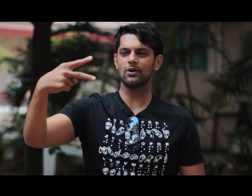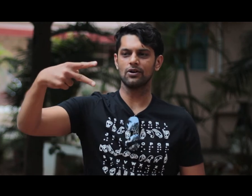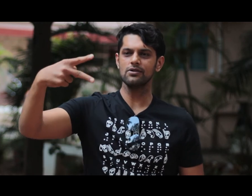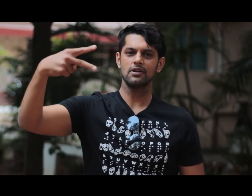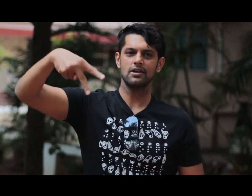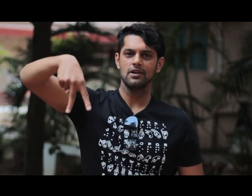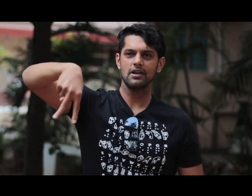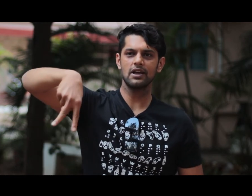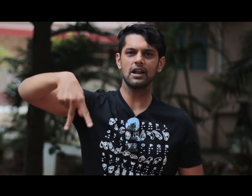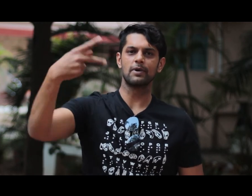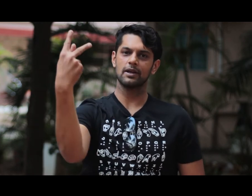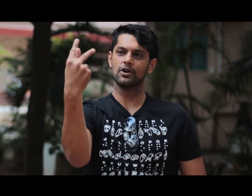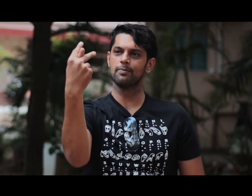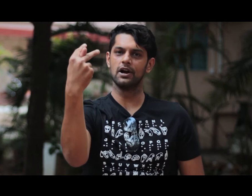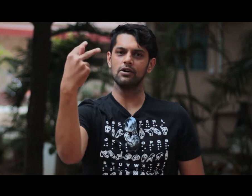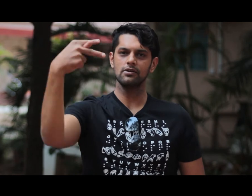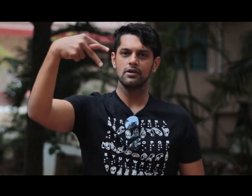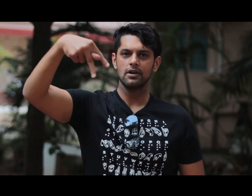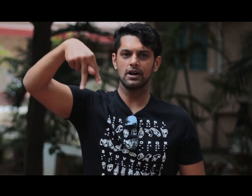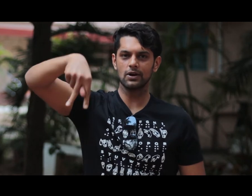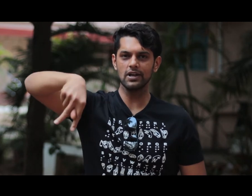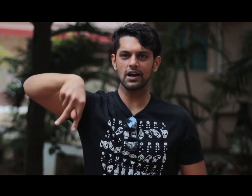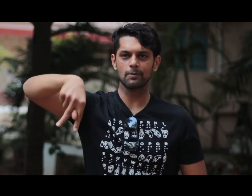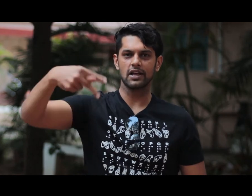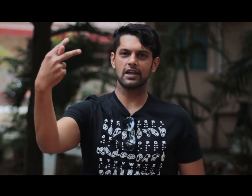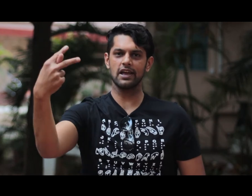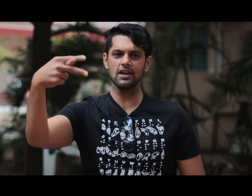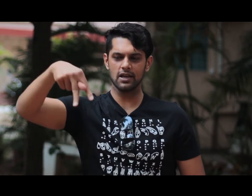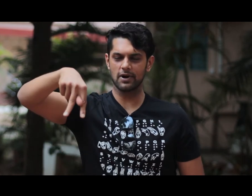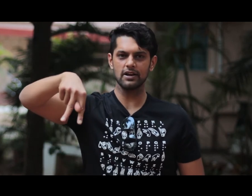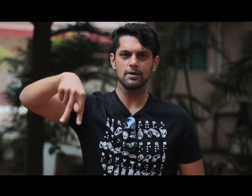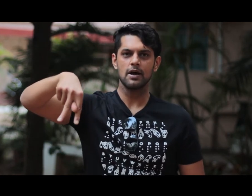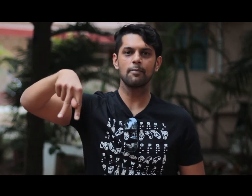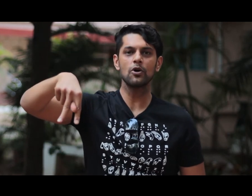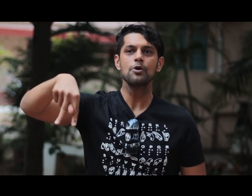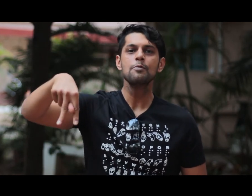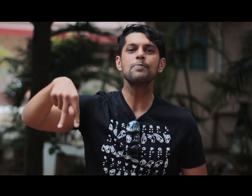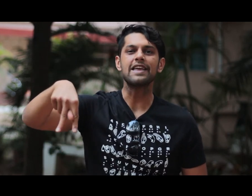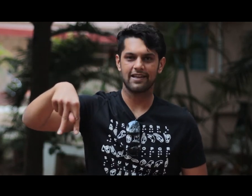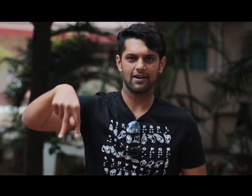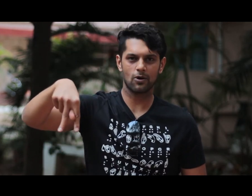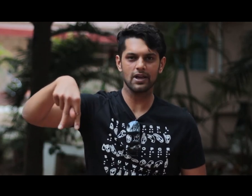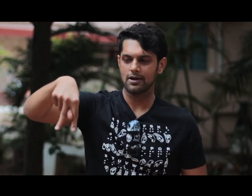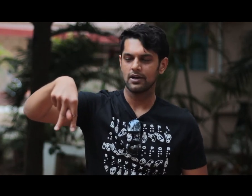ಇಟ್ಕೊಂಡು ಹಿಂಗೆ ಕೆಳಗೆ ಮಾಡಿ ನೋಡಿ ಬೆರಳು ಹೀಗೆ ಇಟ್ಕೊಂಡು ಹಿಂಗೆ ಕೆಳಗೆ ಮಾಡಿ ಕೇನ ಹಿಂಗೆ ಮಾಡಿದ್ರೆ ಎಲ್ ಎಮ್ ಎನ್ ಓ ಪಿ ಓಕೆ ಇದು